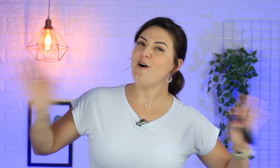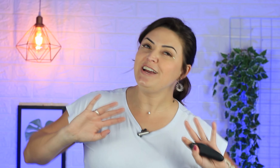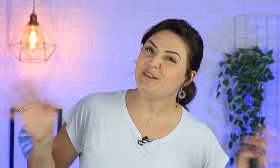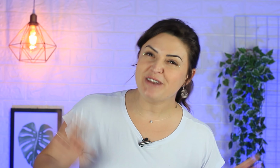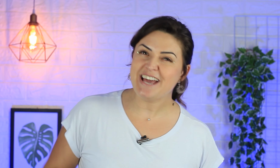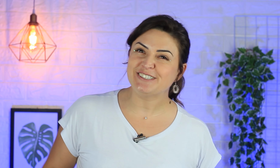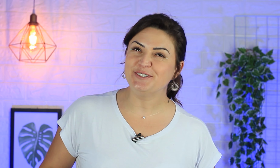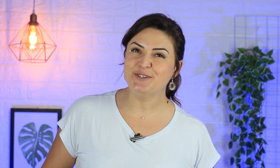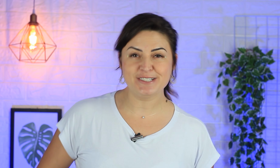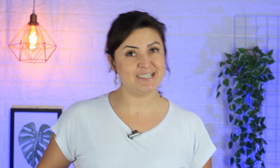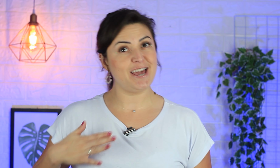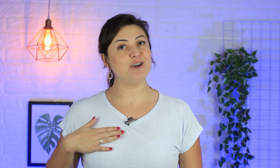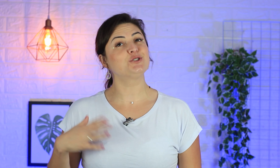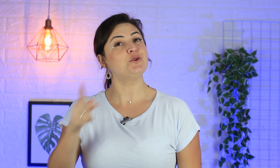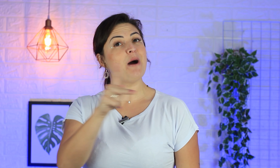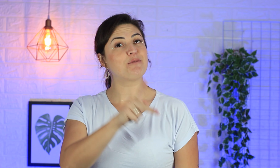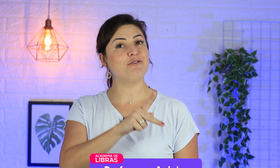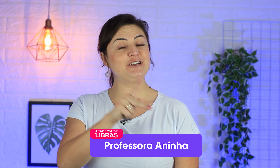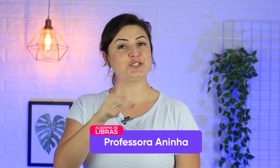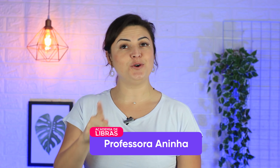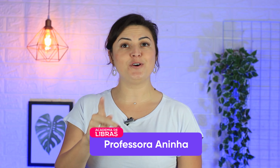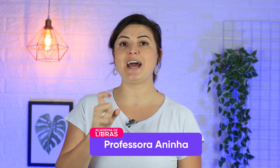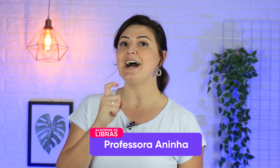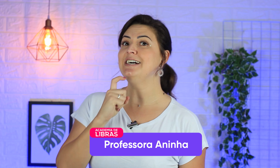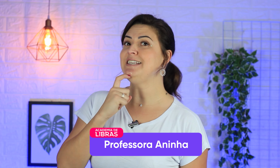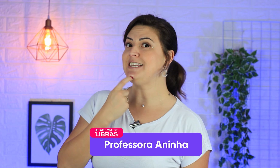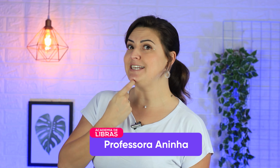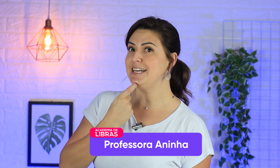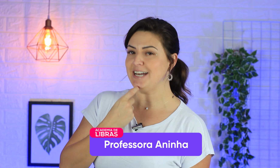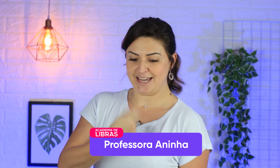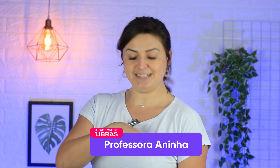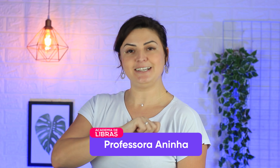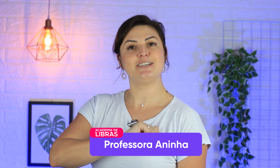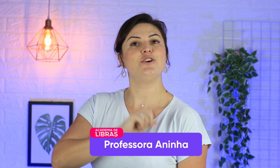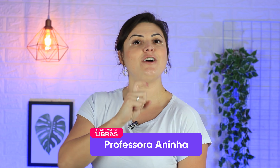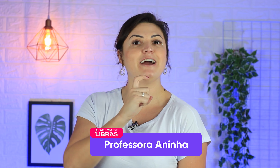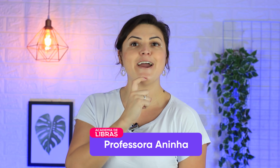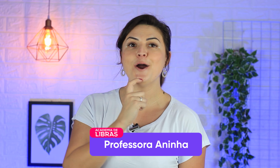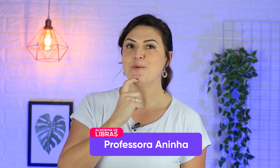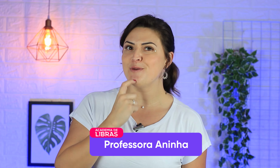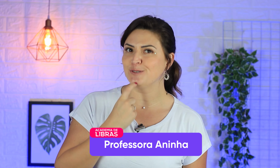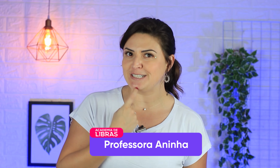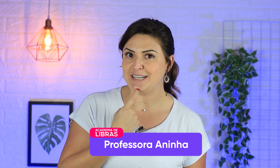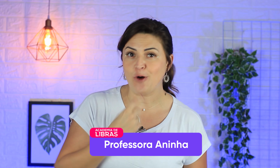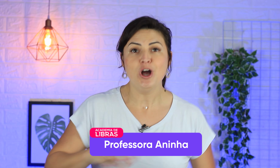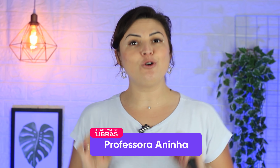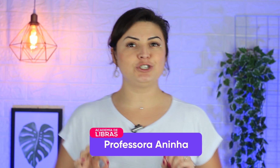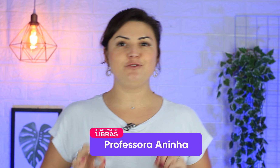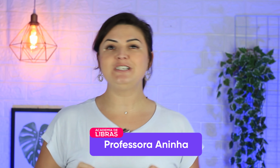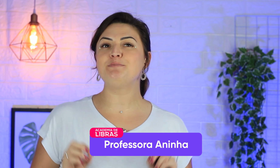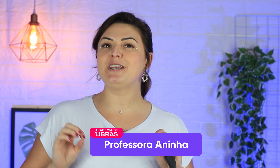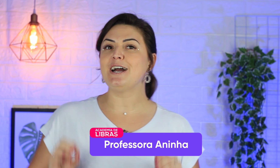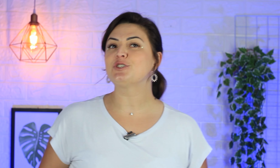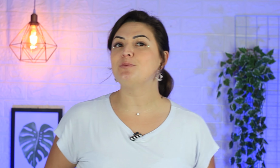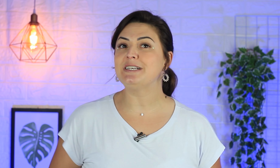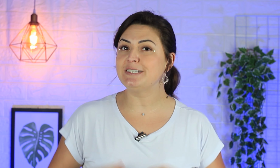Oi Libretos, eu sou a professora Aninha, esse aqui olha, é o meu sinal e hoje eu vou explicar sobre as